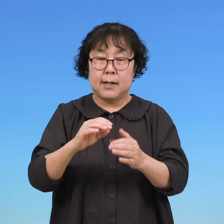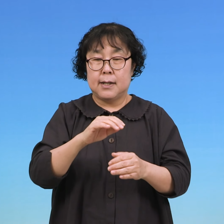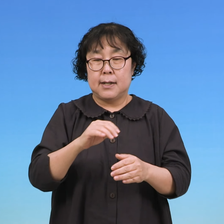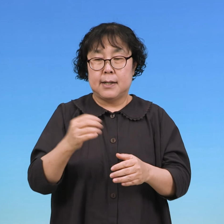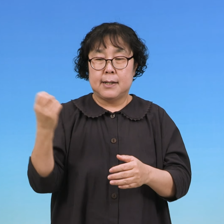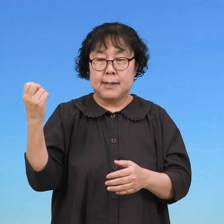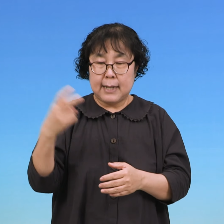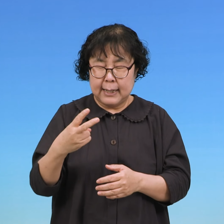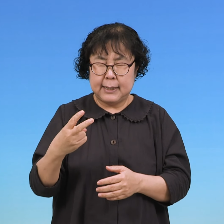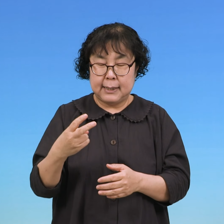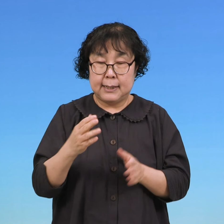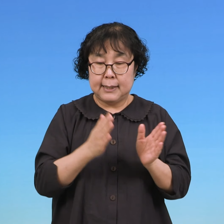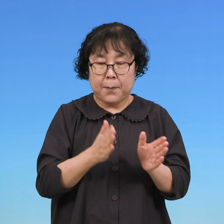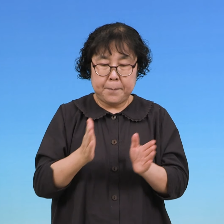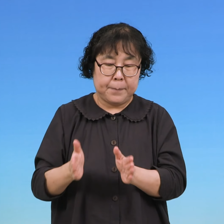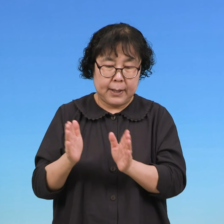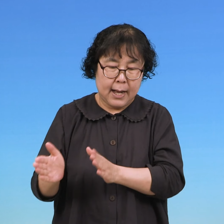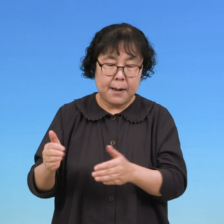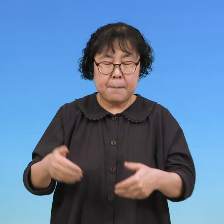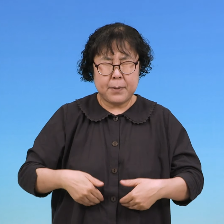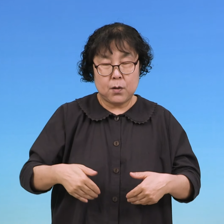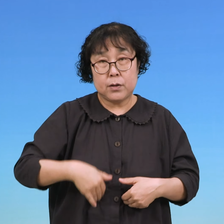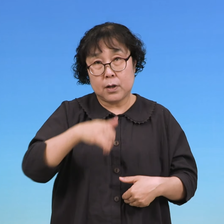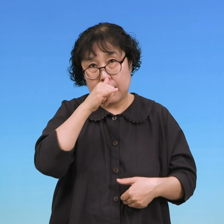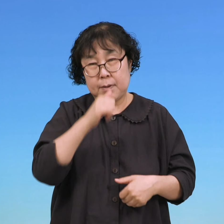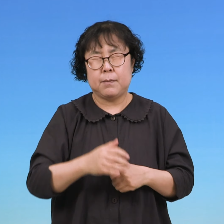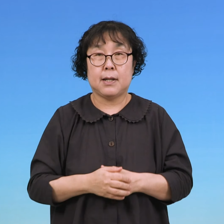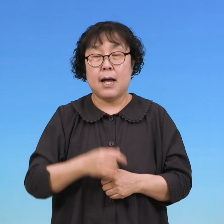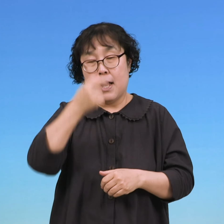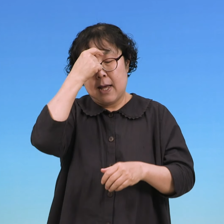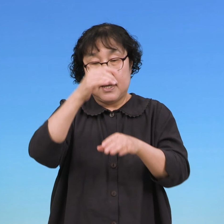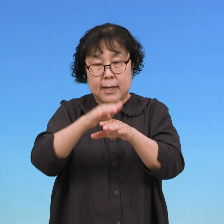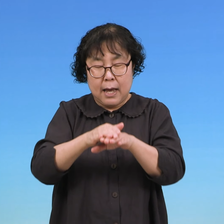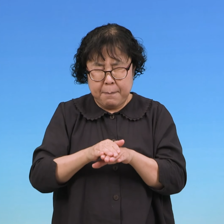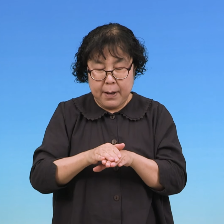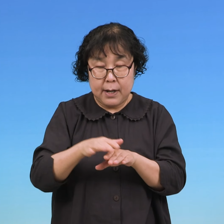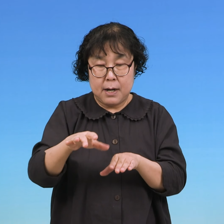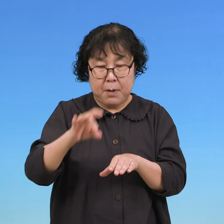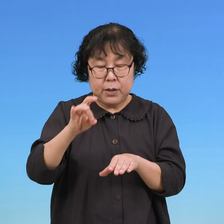필요성, 예배의 문제와 잘못된 우선순위를 바로잡는 것,